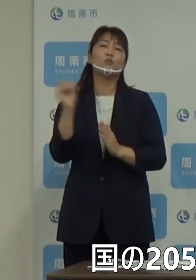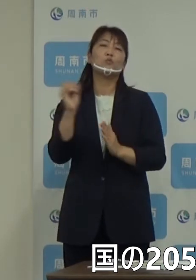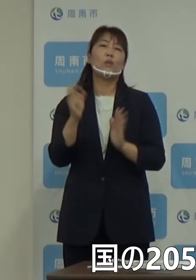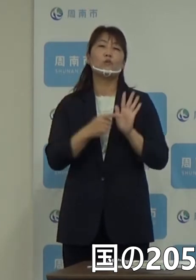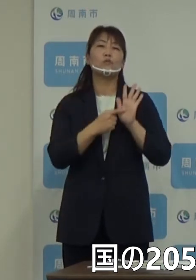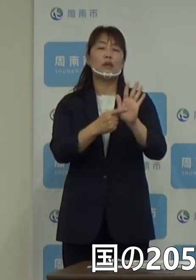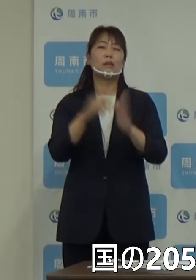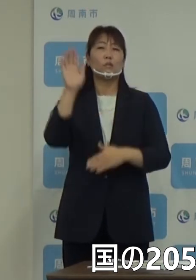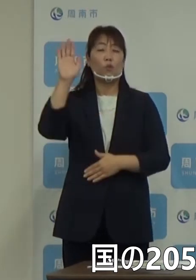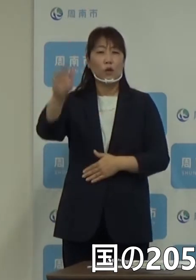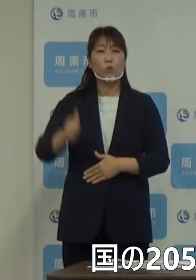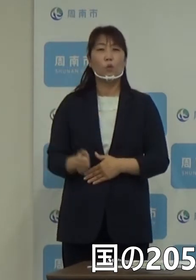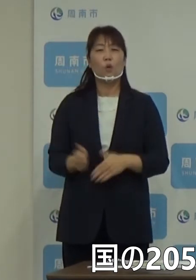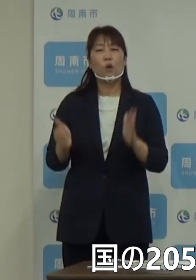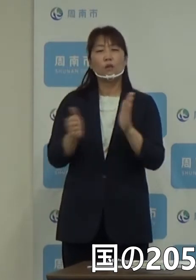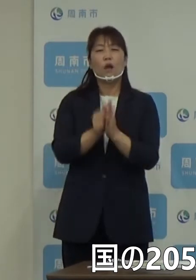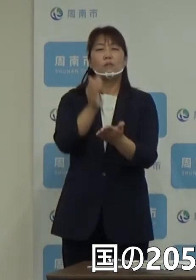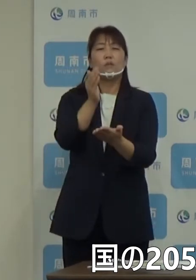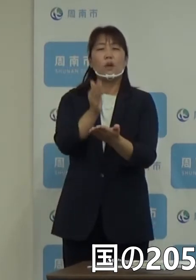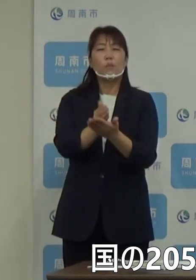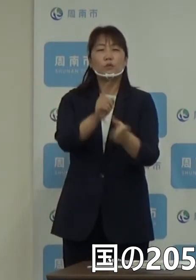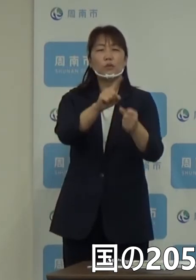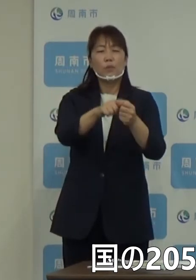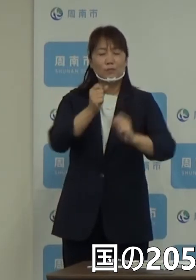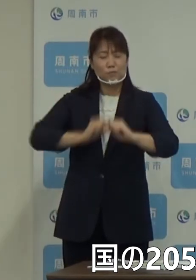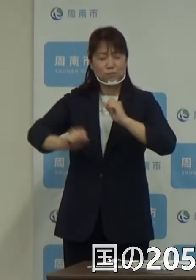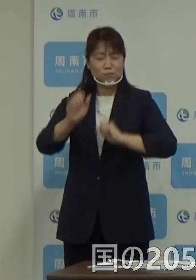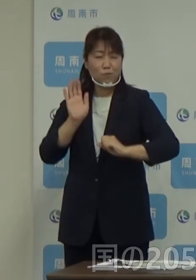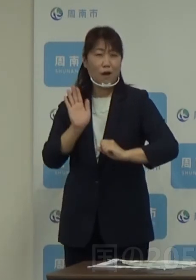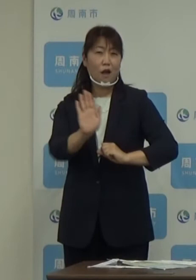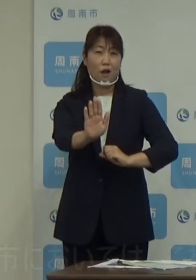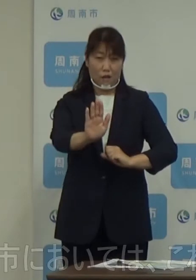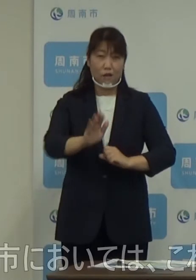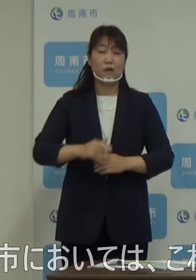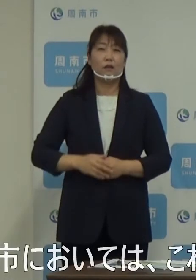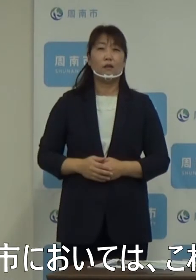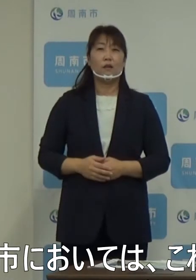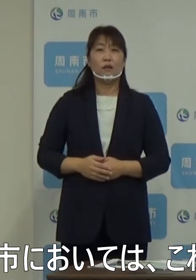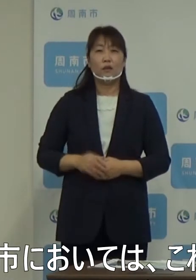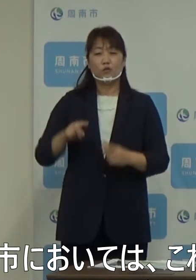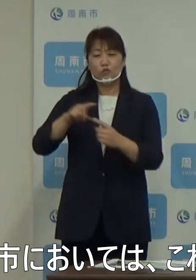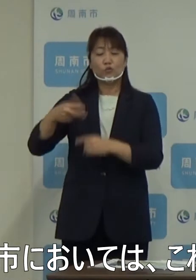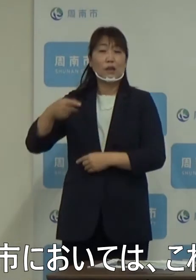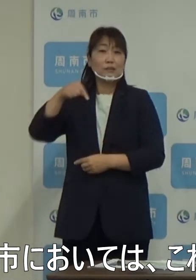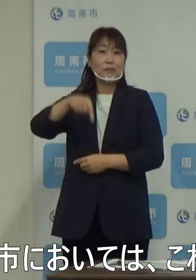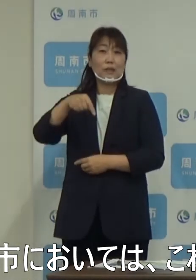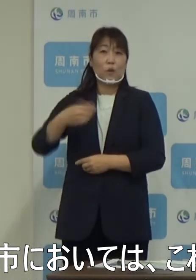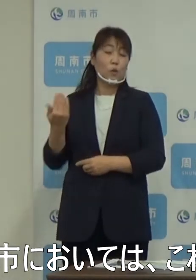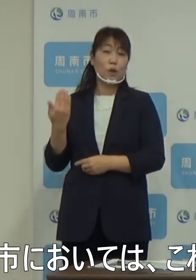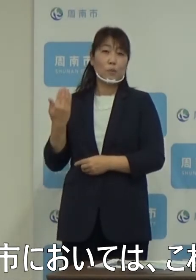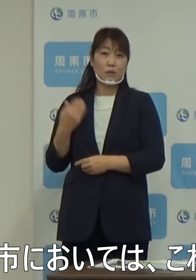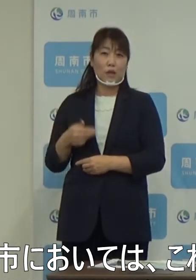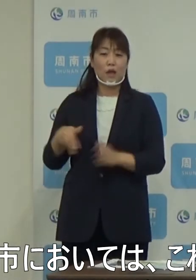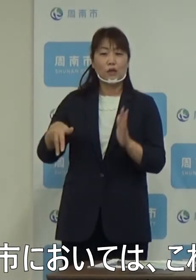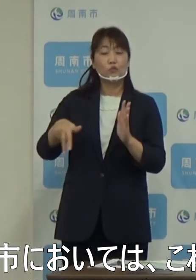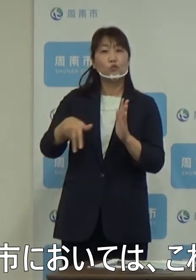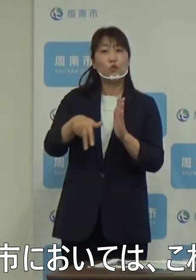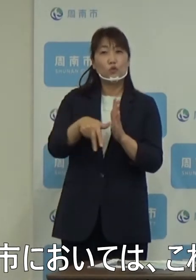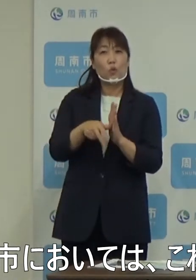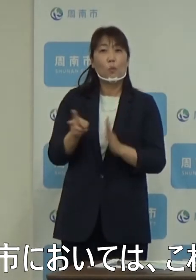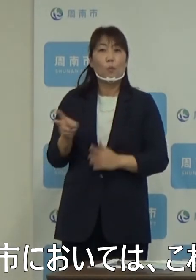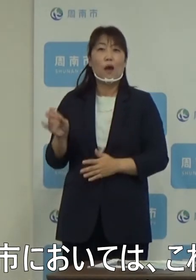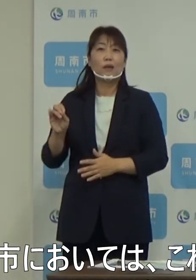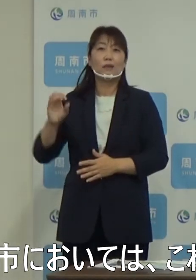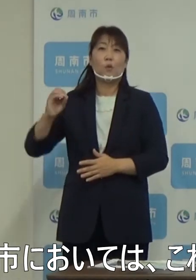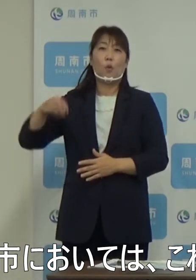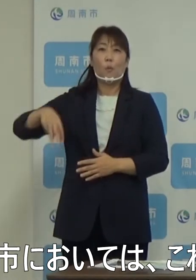降、脱炭素化に向けた動きが加速しております。本市においてはこれまで水素やバイオマ